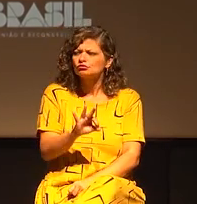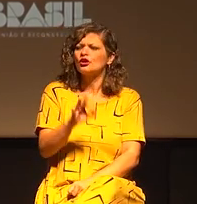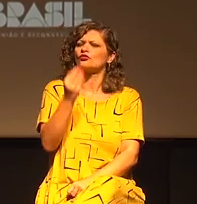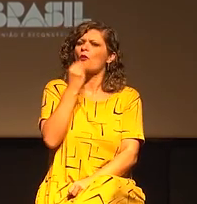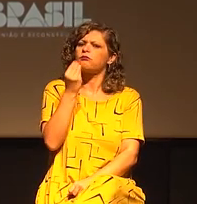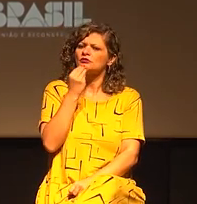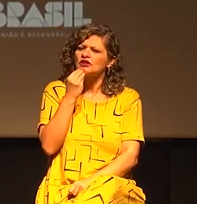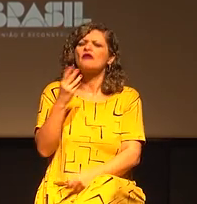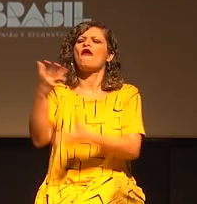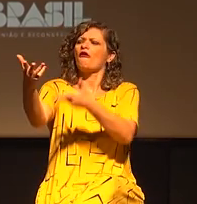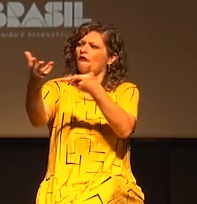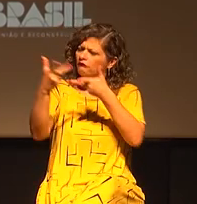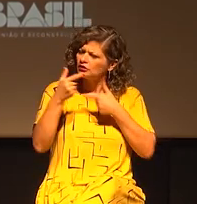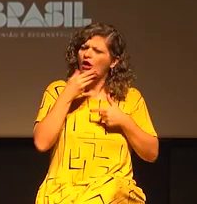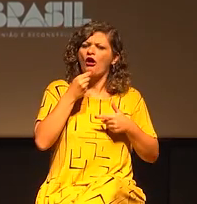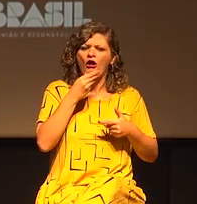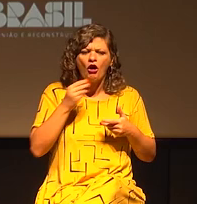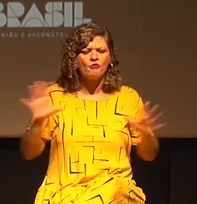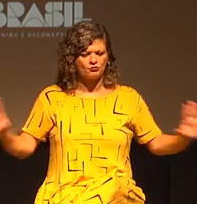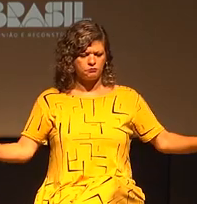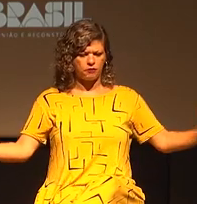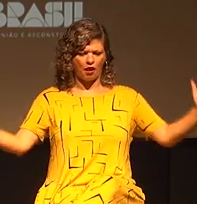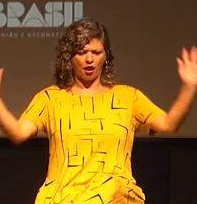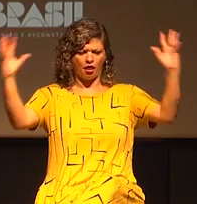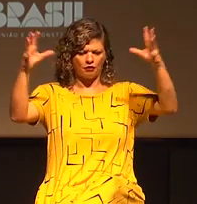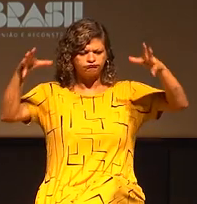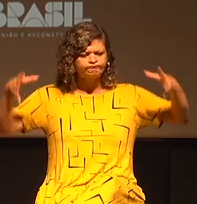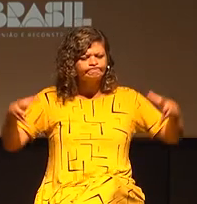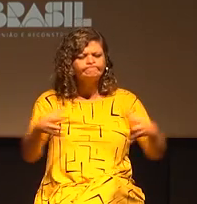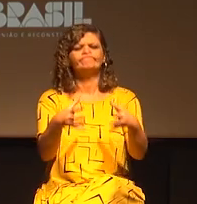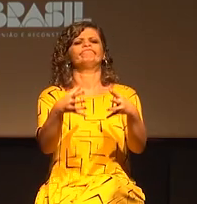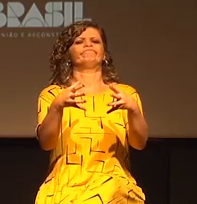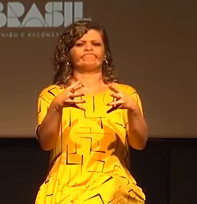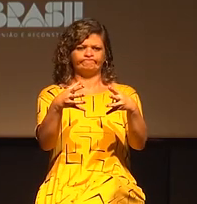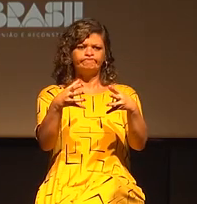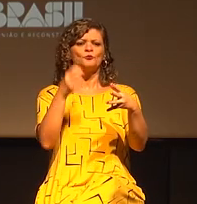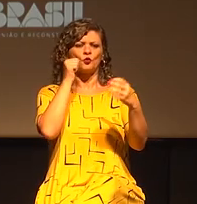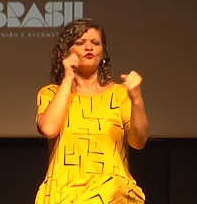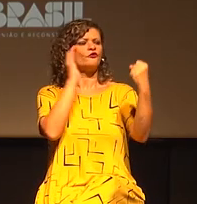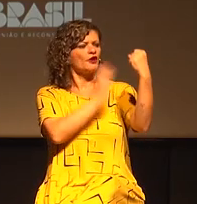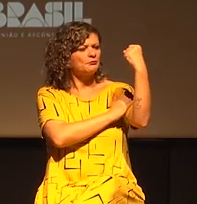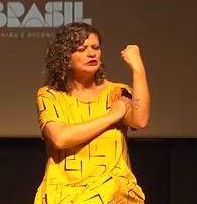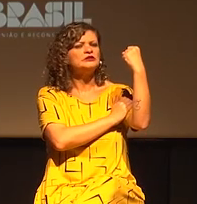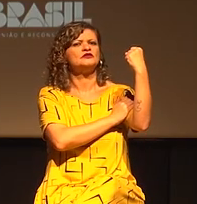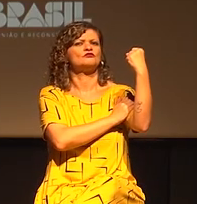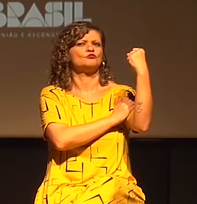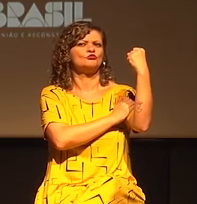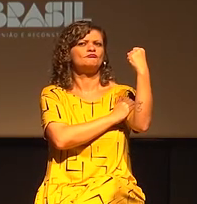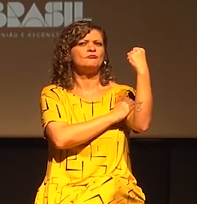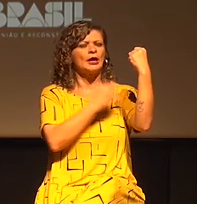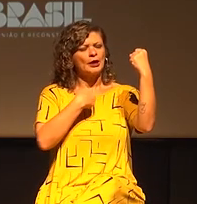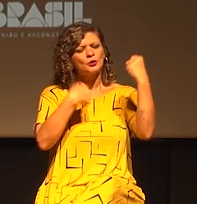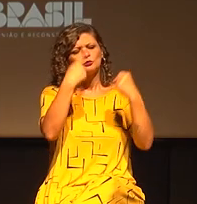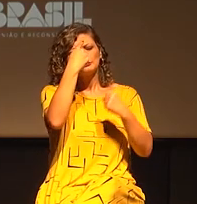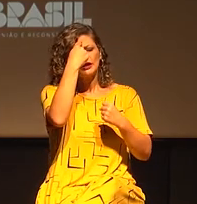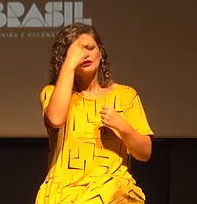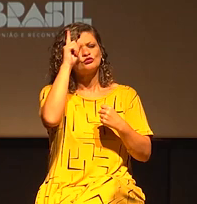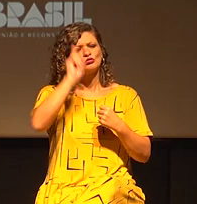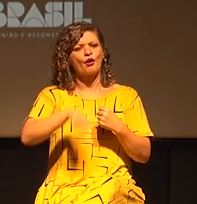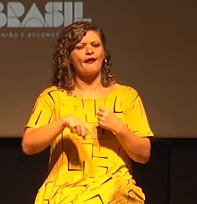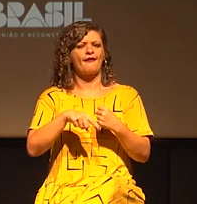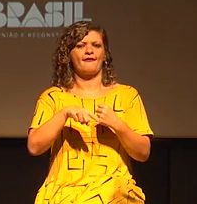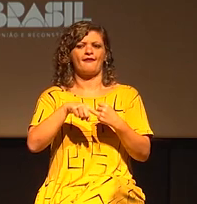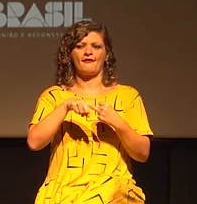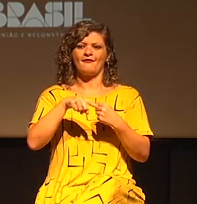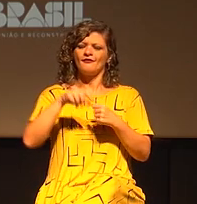para trazer os homens e todos o feminismo é uma uma eu vejo assim uma uma uma transformação um